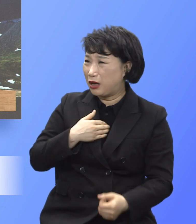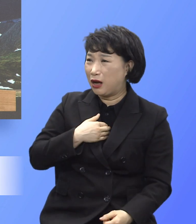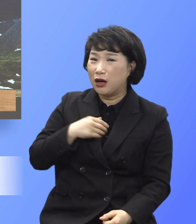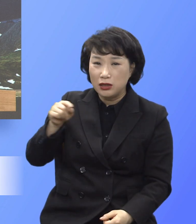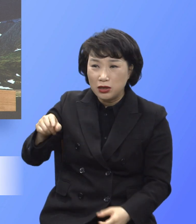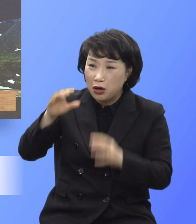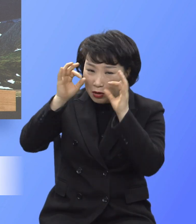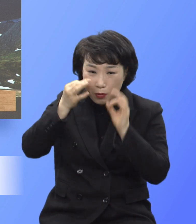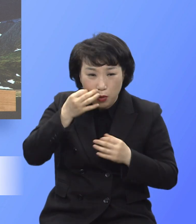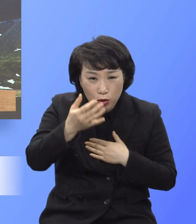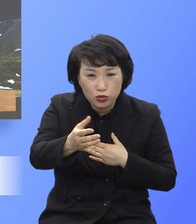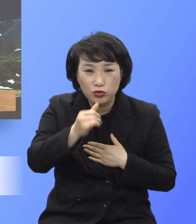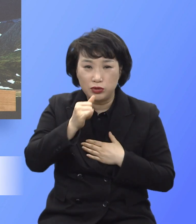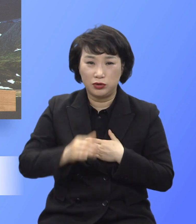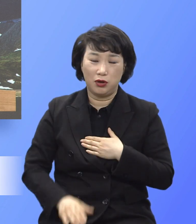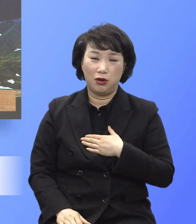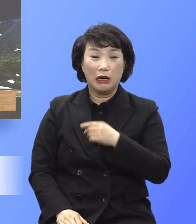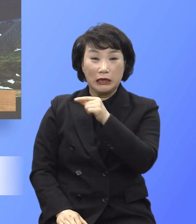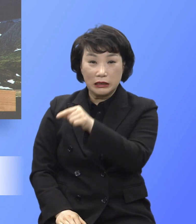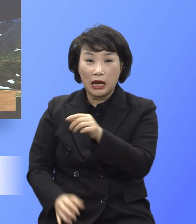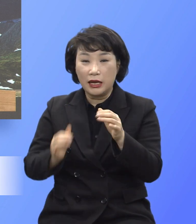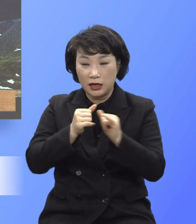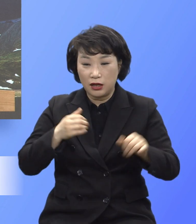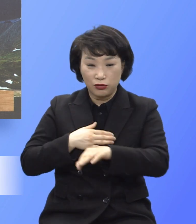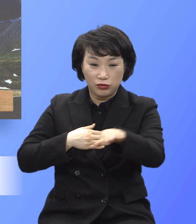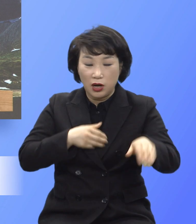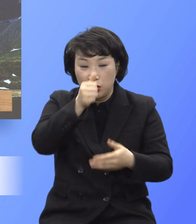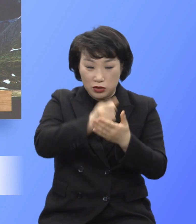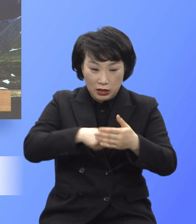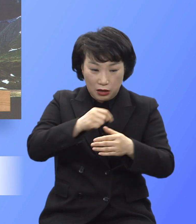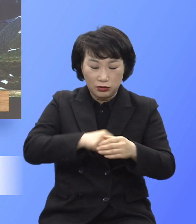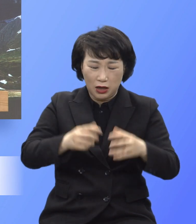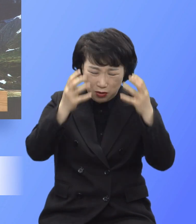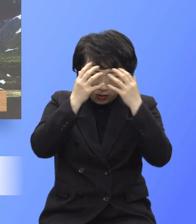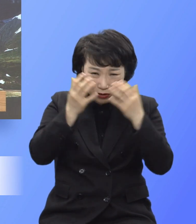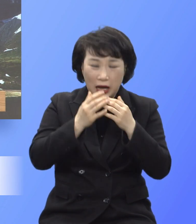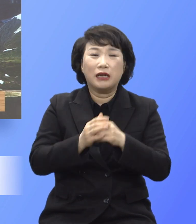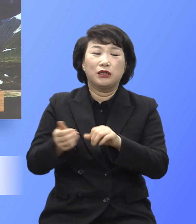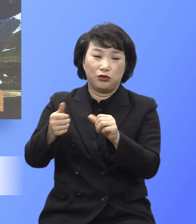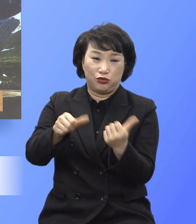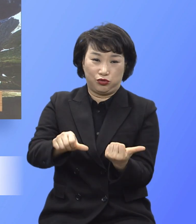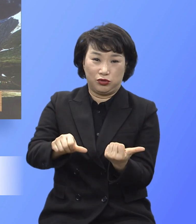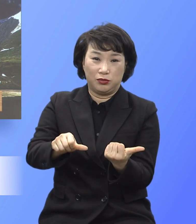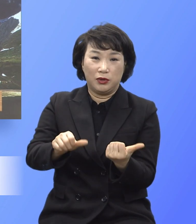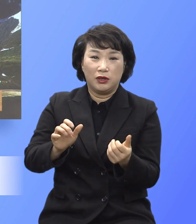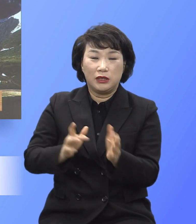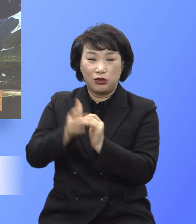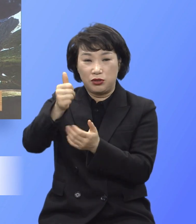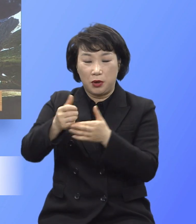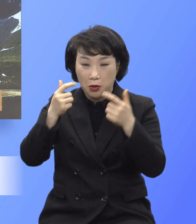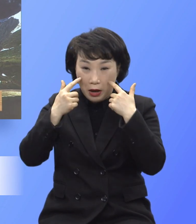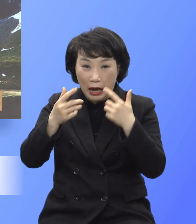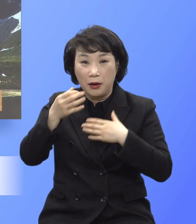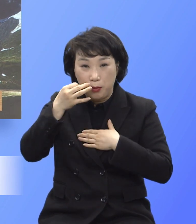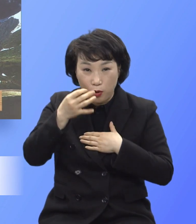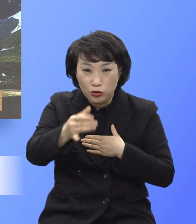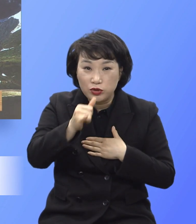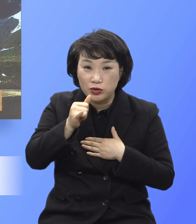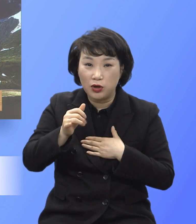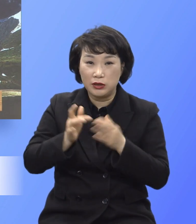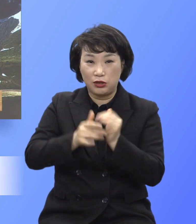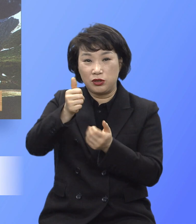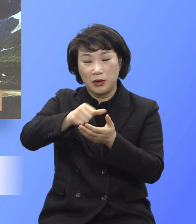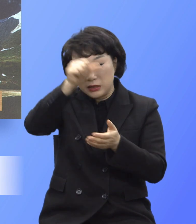이걸 보여줍니다. 그래서 이것이 인간이 죄 아래서 당할 고난이요 죽음임을 확실하게